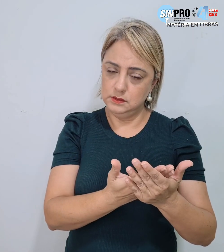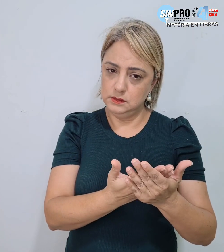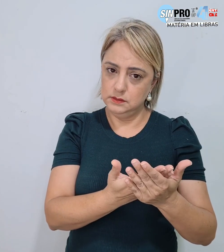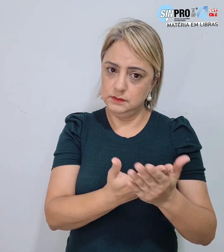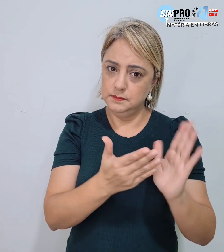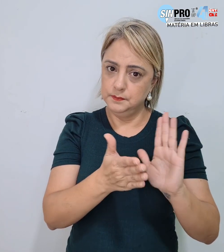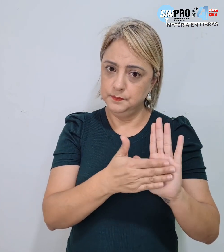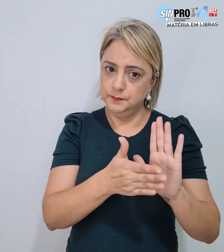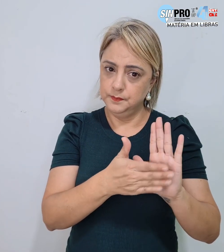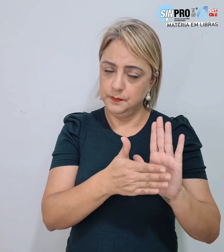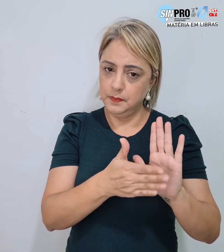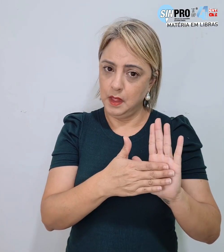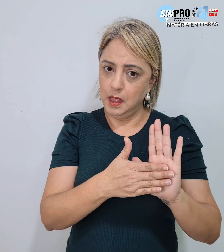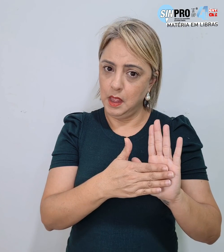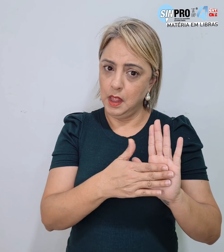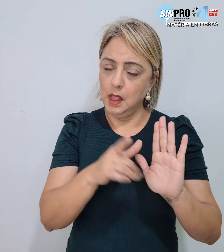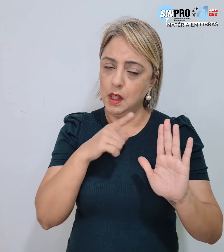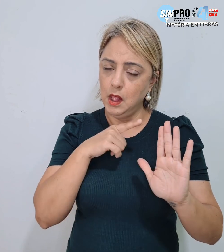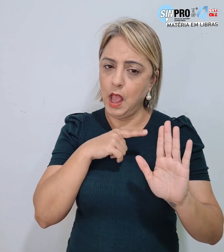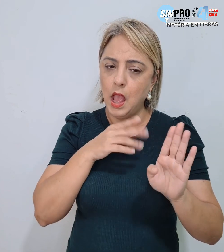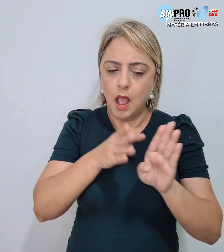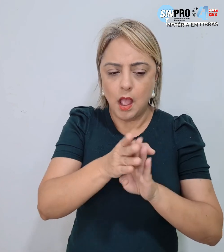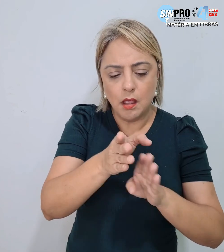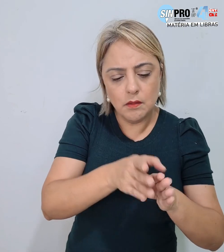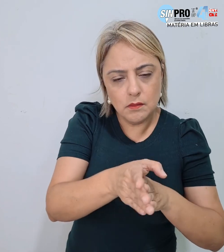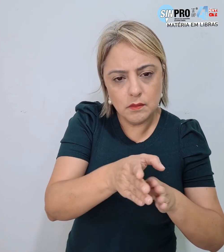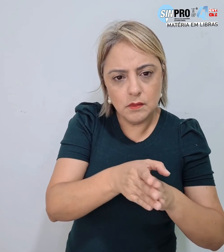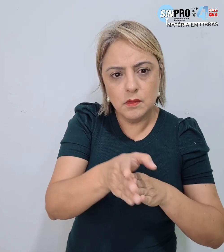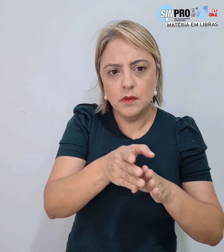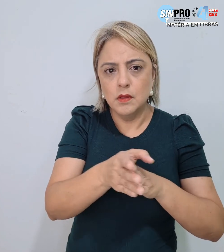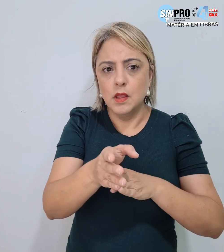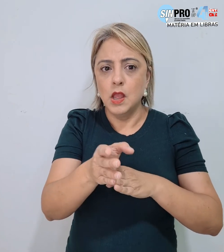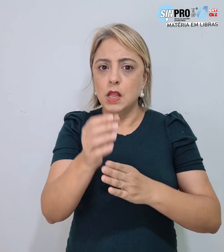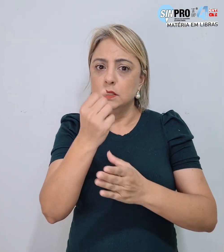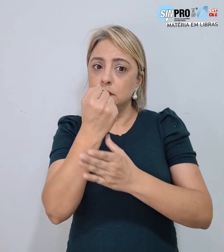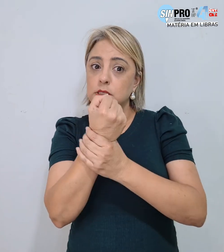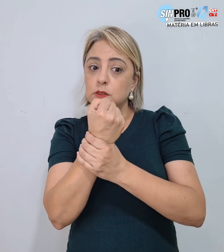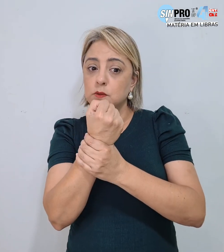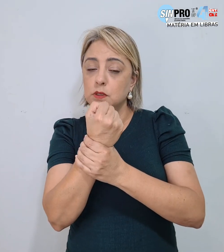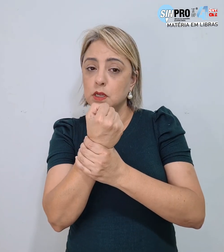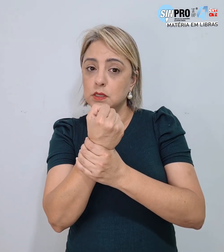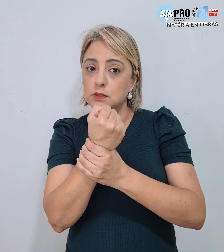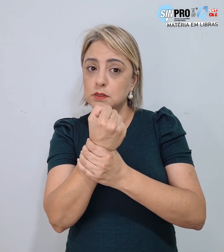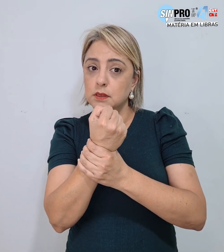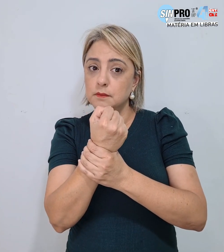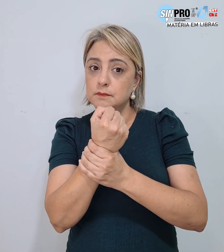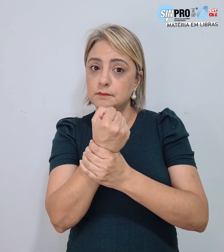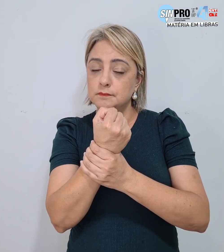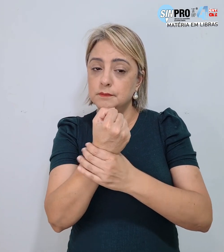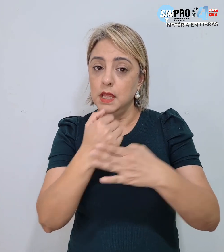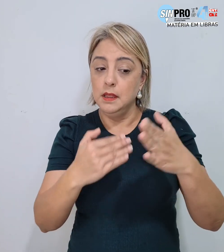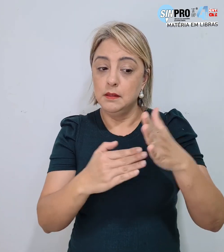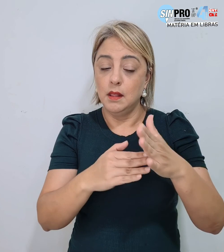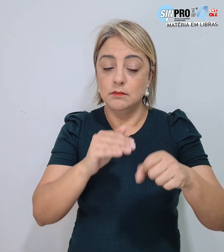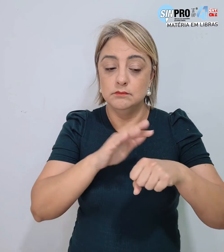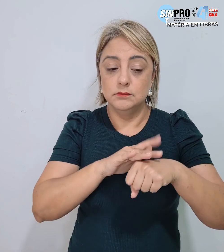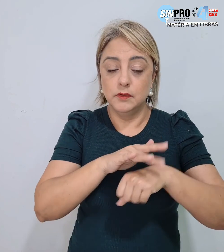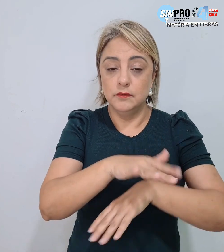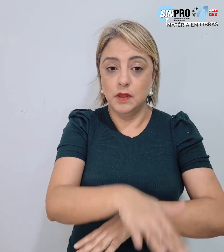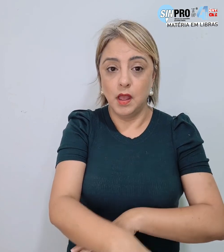pautada em medidas é de contenção da pandemia e atendendo